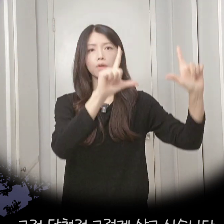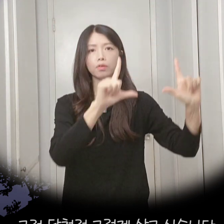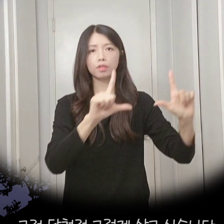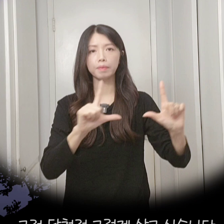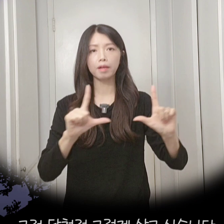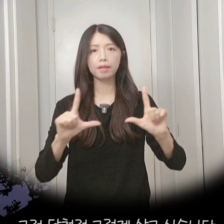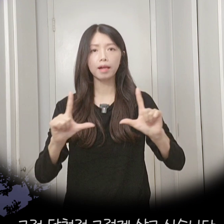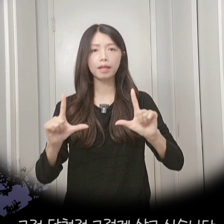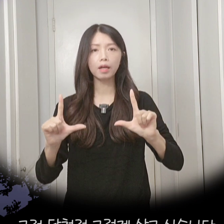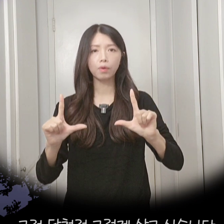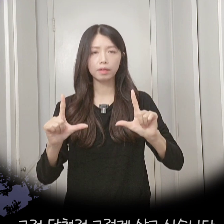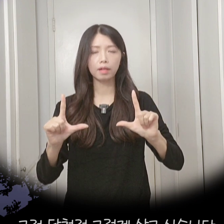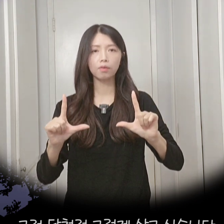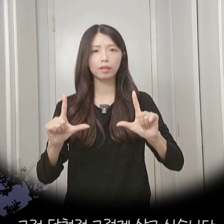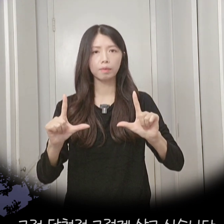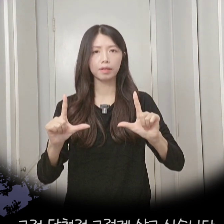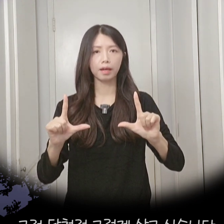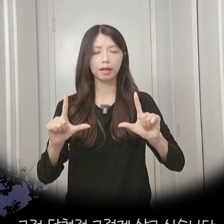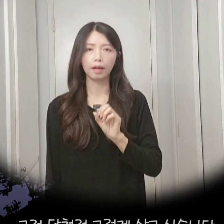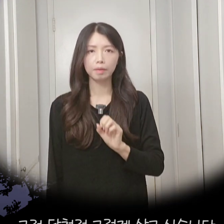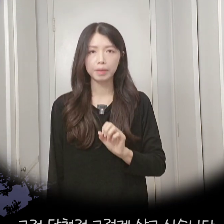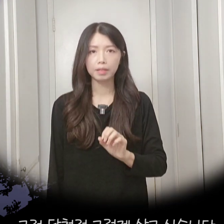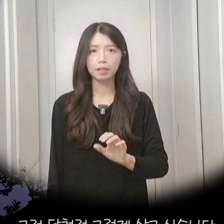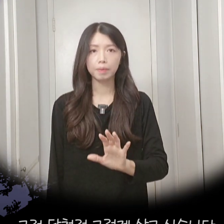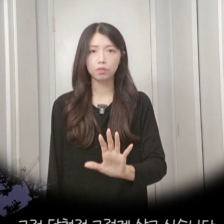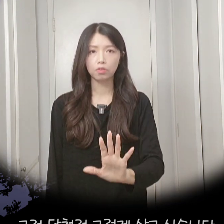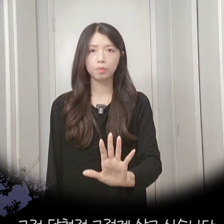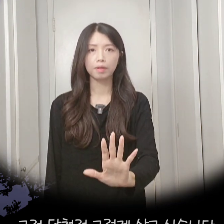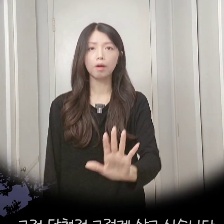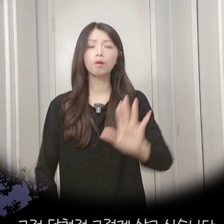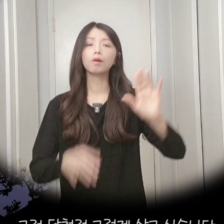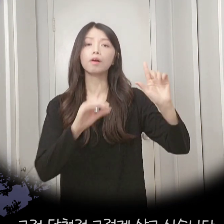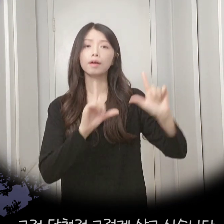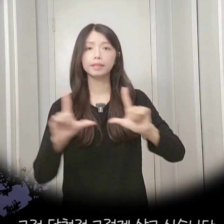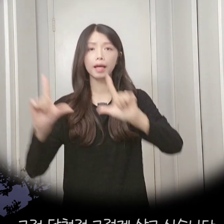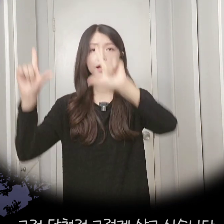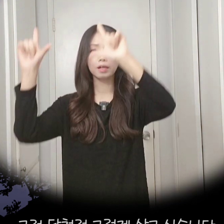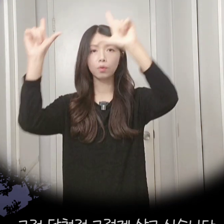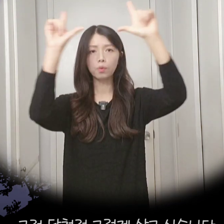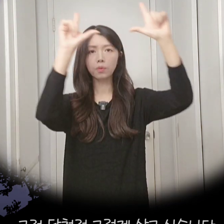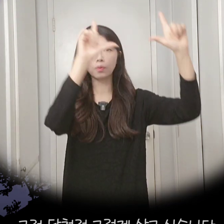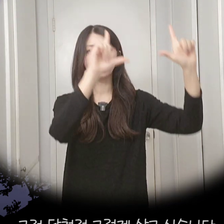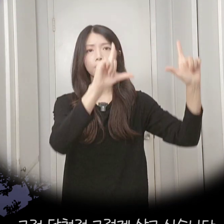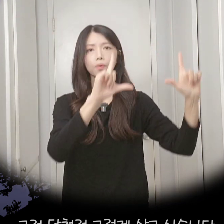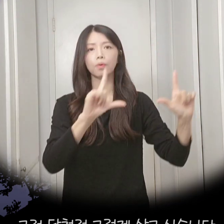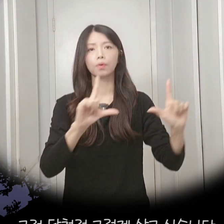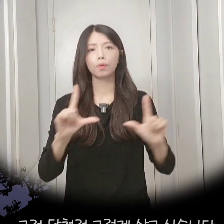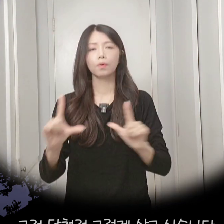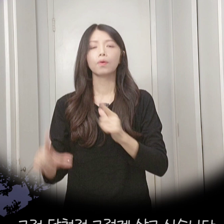바퀴 돌려주시면 살다라고 한 뜻의 수어가 됩니다. 빛을 비추면서 살고